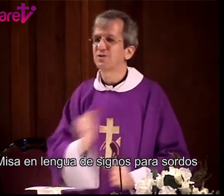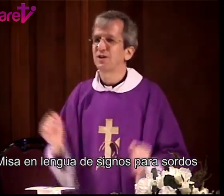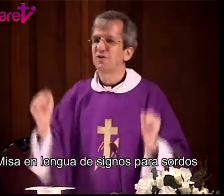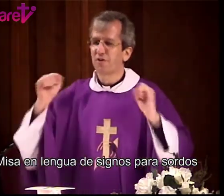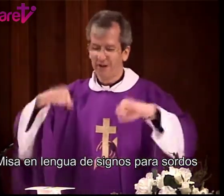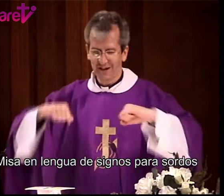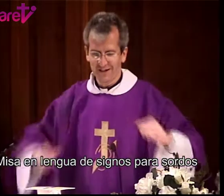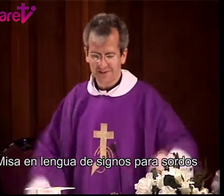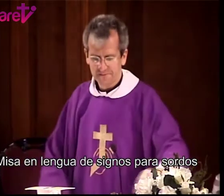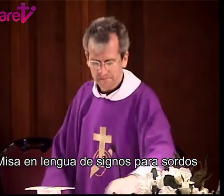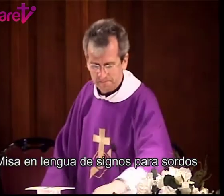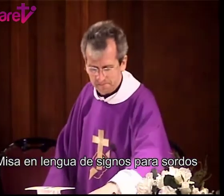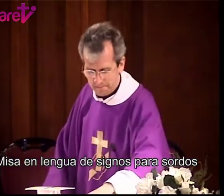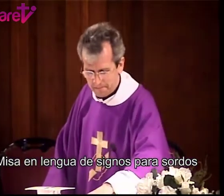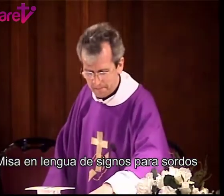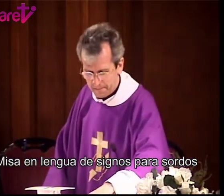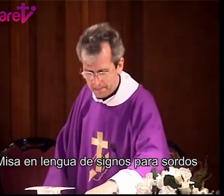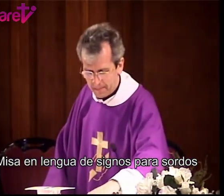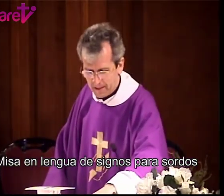Señor. Amén.